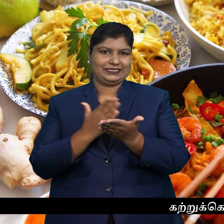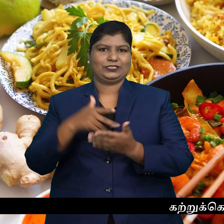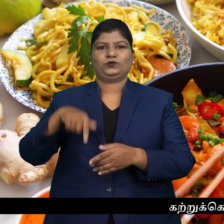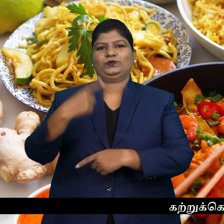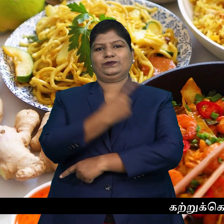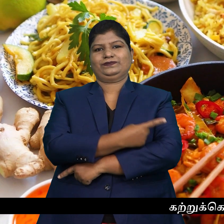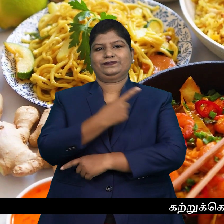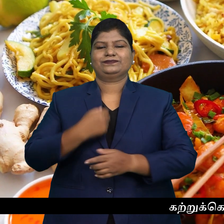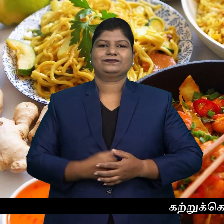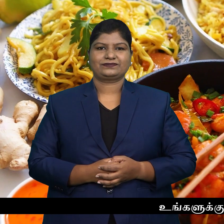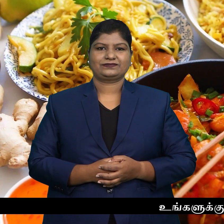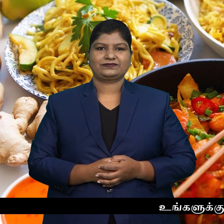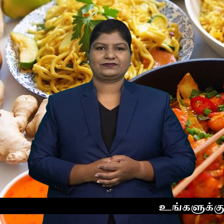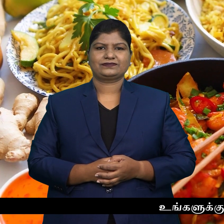போகிறோம்.